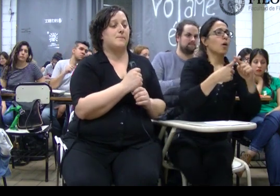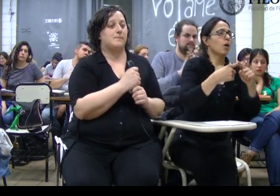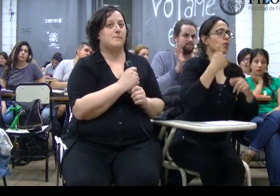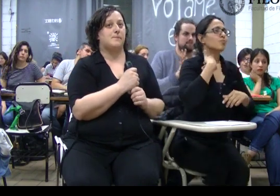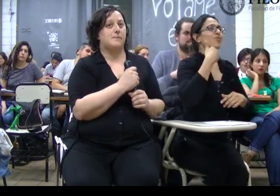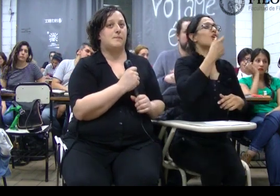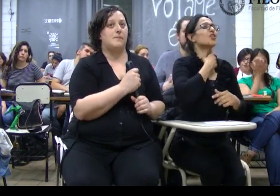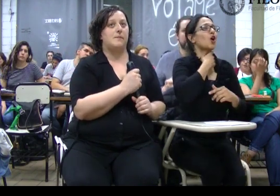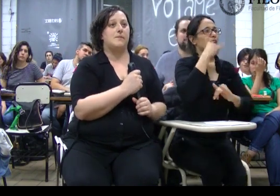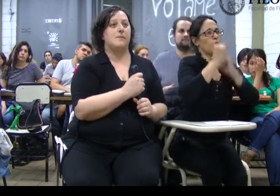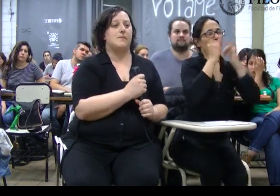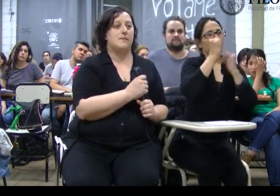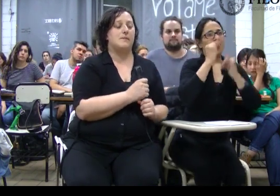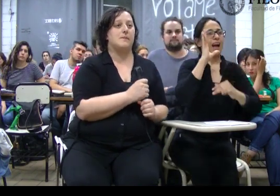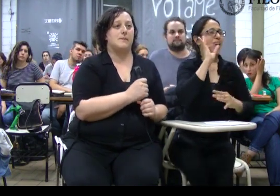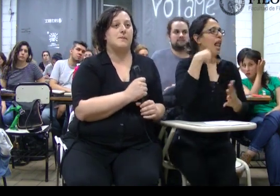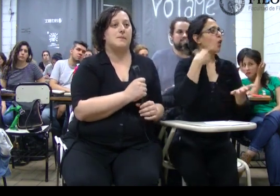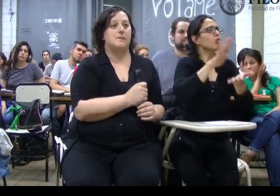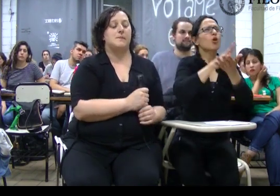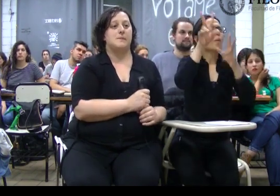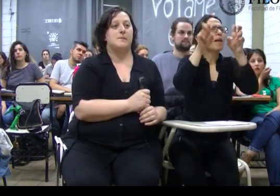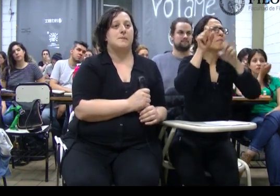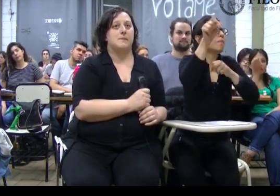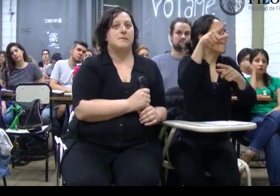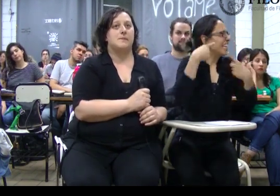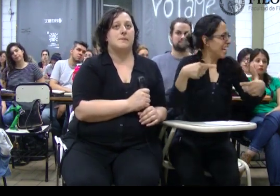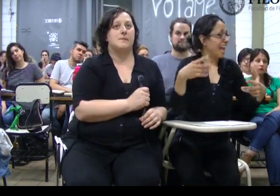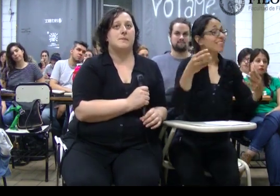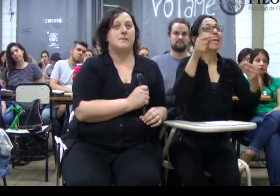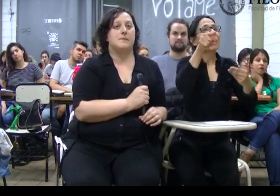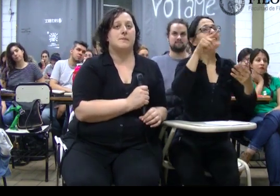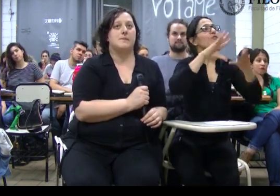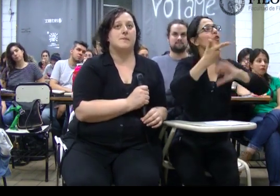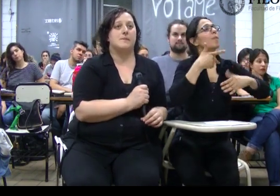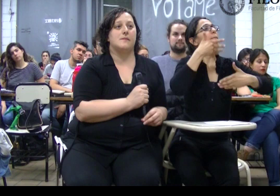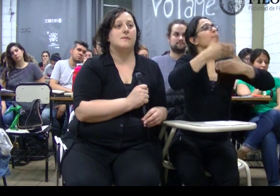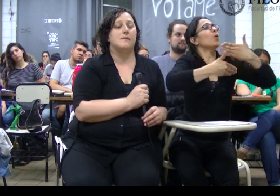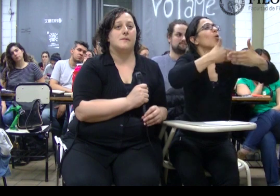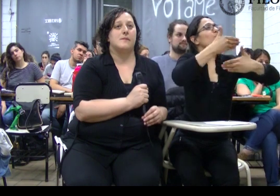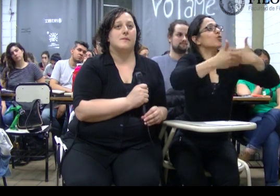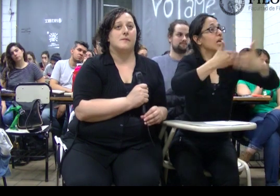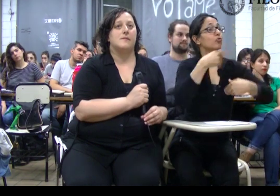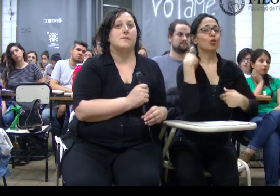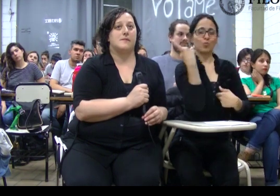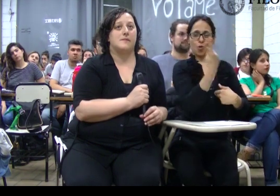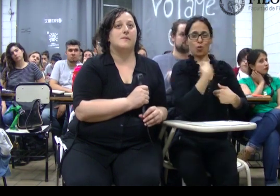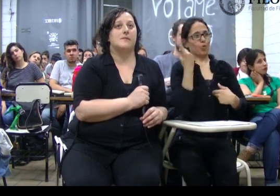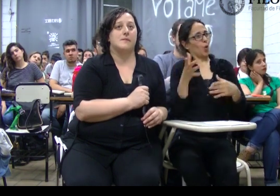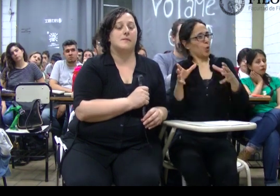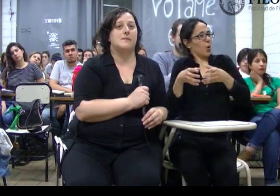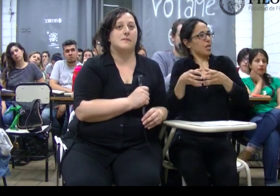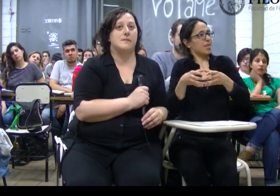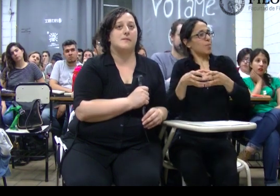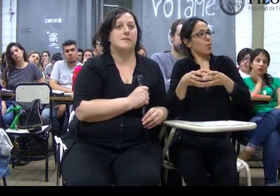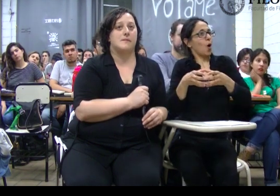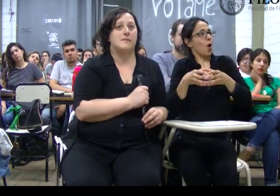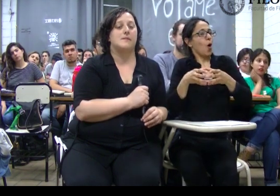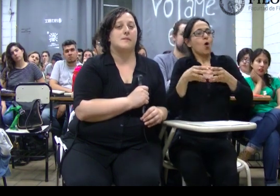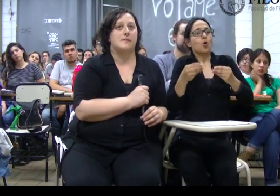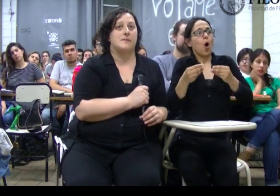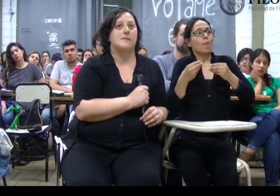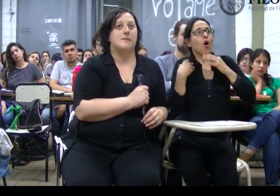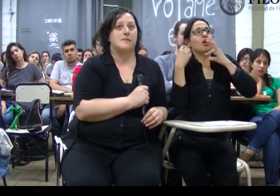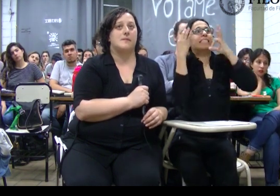Yo quiero explicar un poco de qué se trata, porque este es el proceso por el cual nosotros pasamos hasta